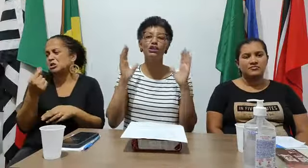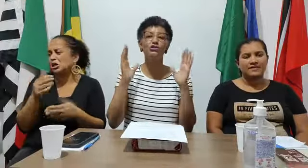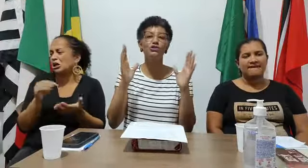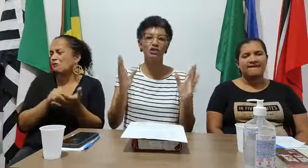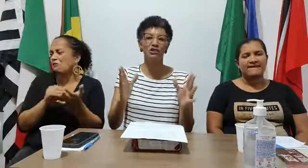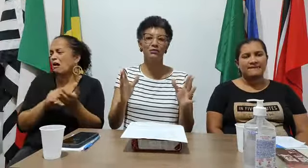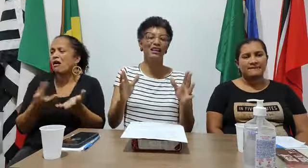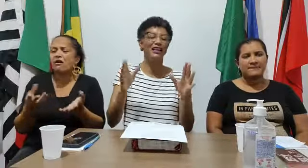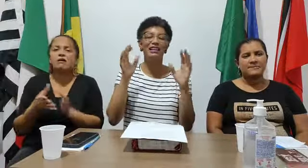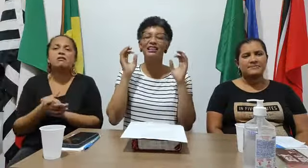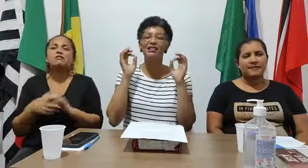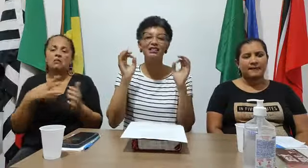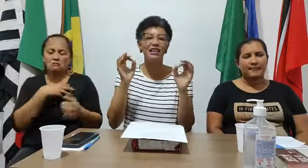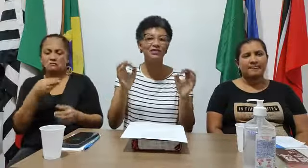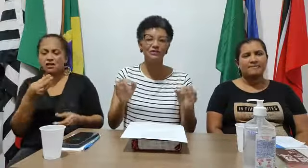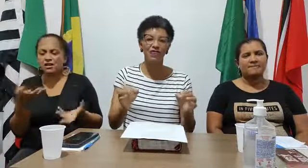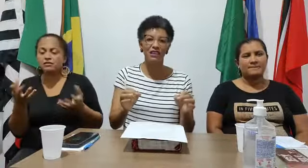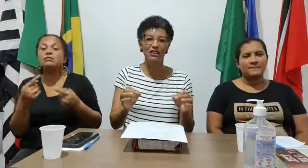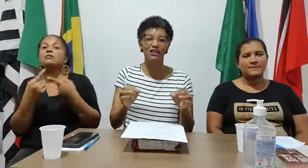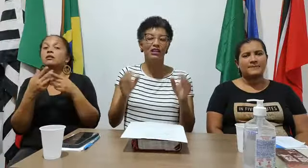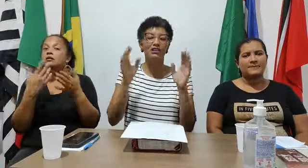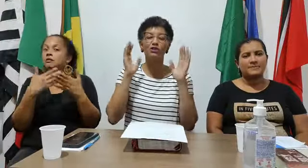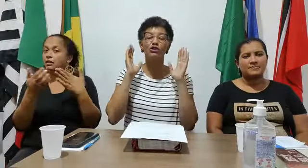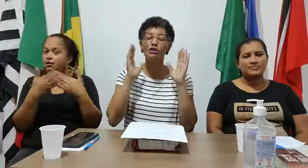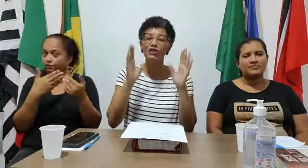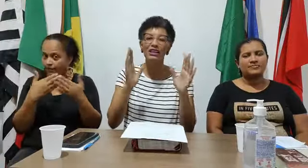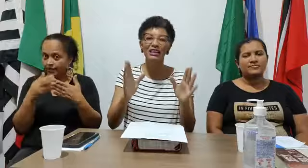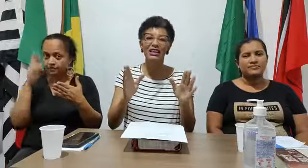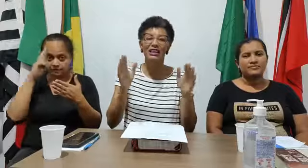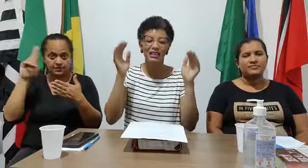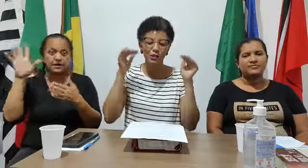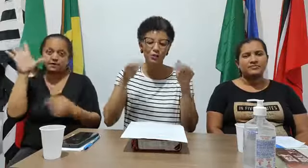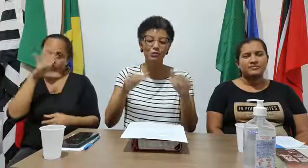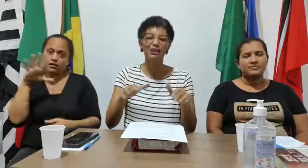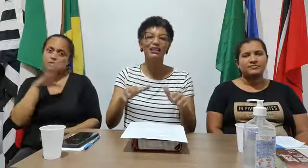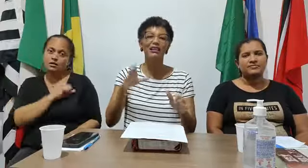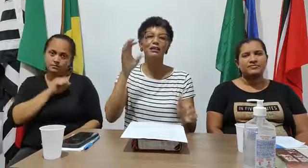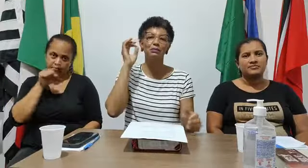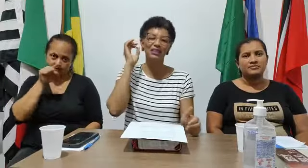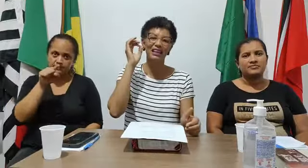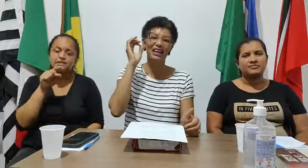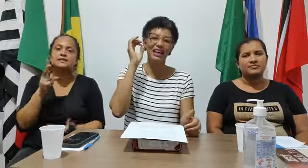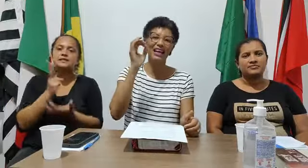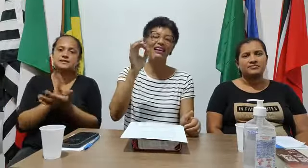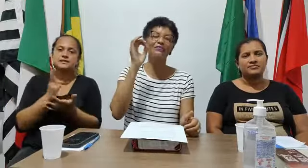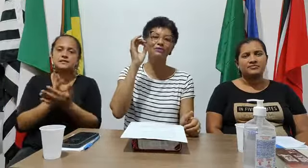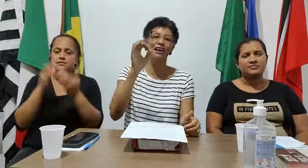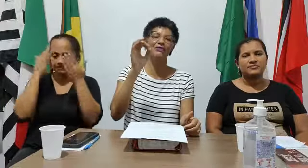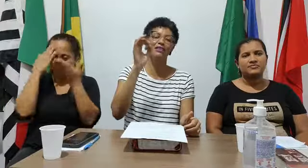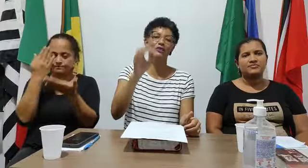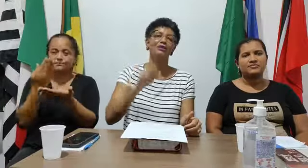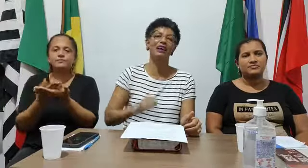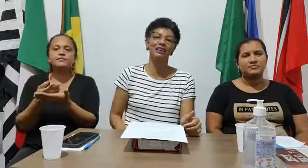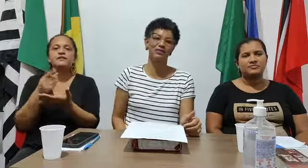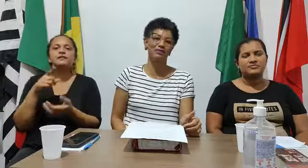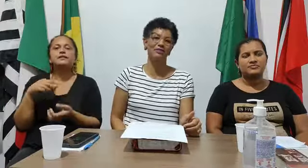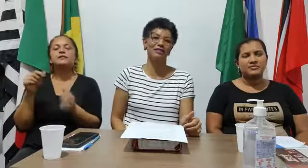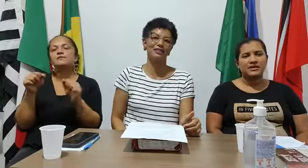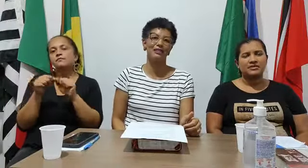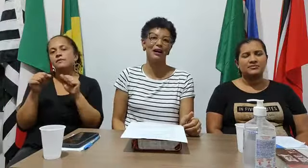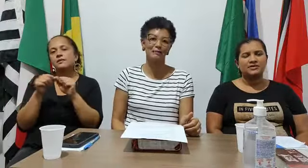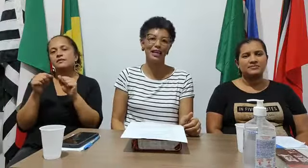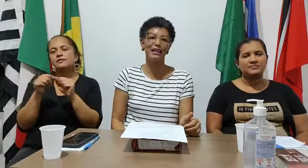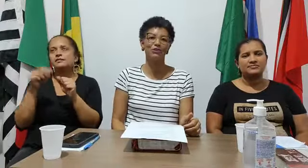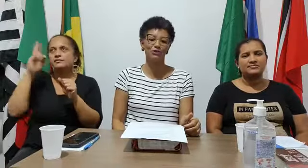importa, o Senhor te ama. Ele não está indiferente. Então somente creia e se submeta a Ele, porque Ele vai fazer um milagre na sua